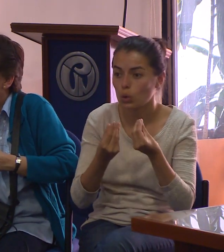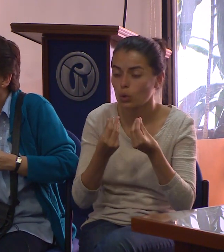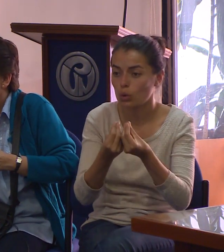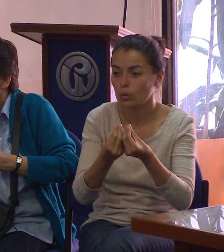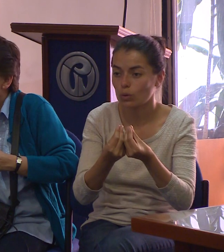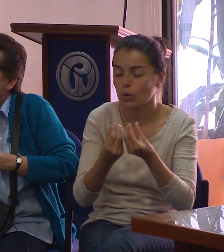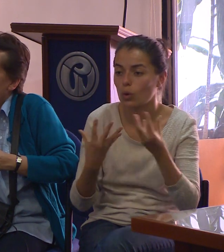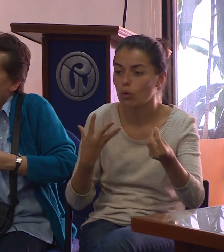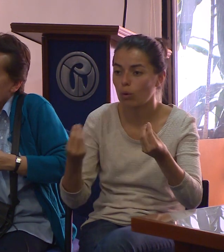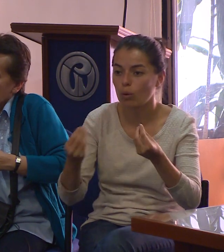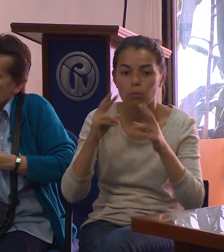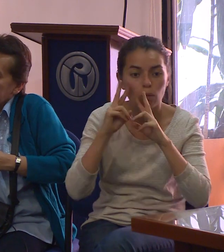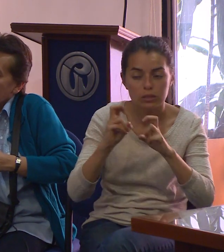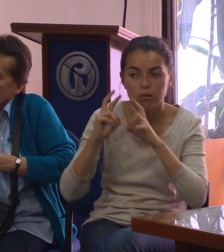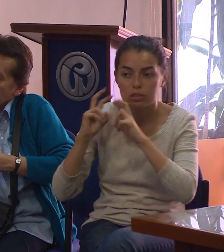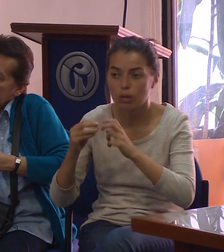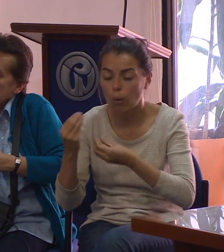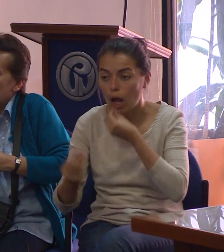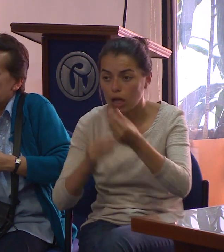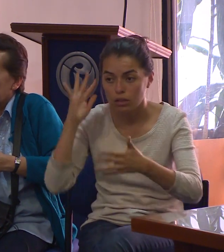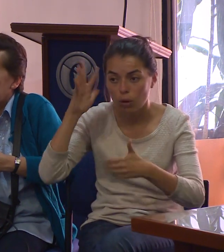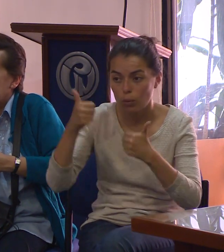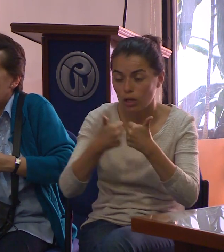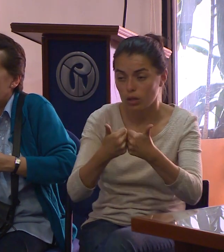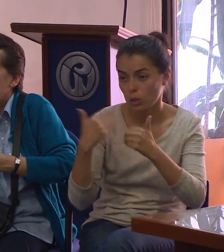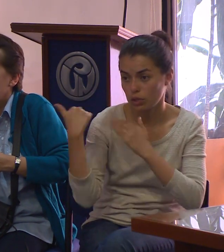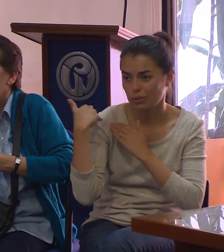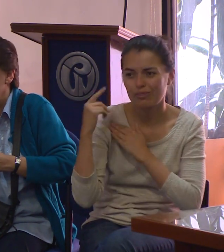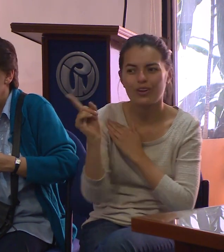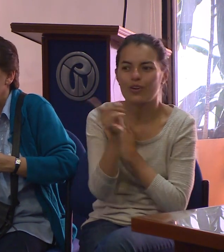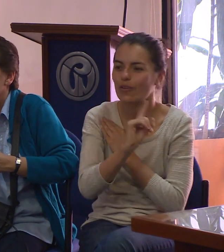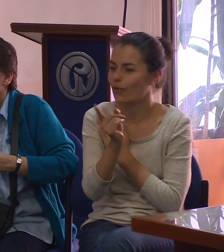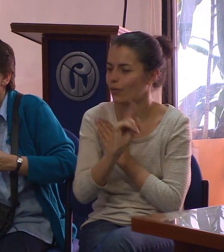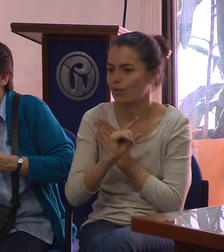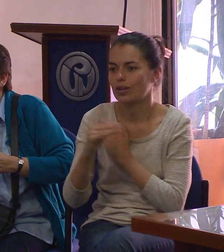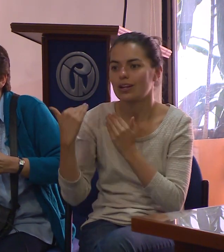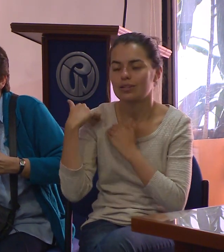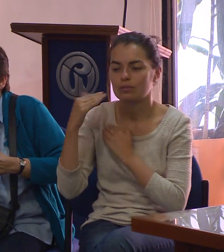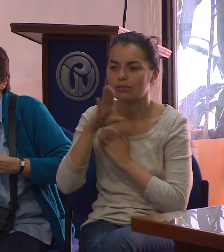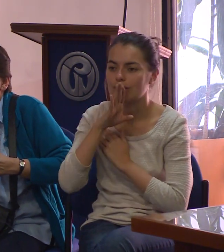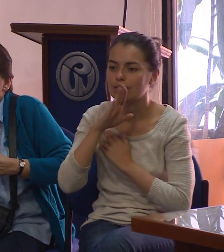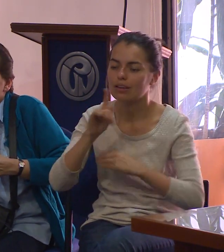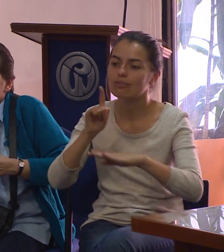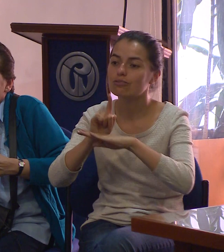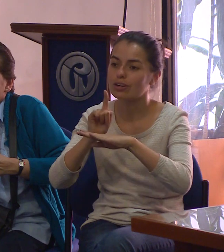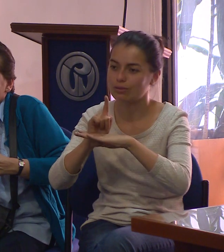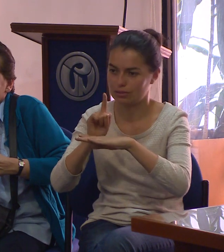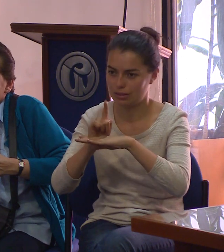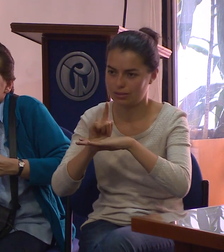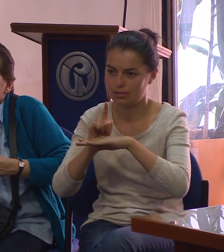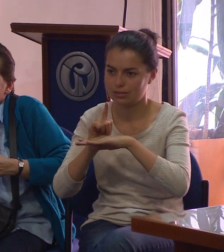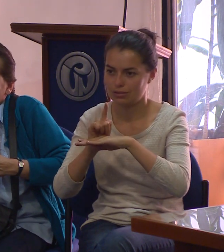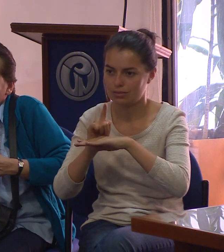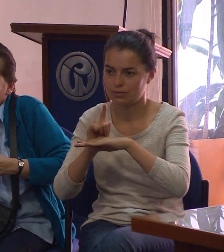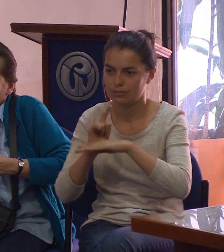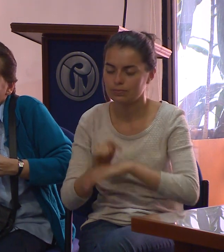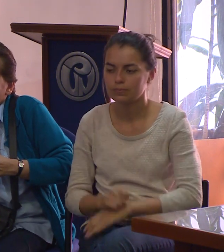que no queremos que tampoco sean exclusivamente los programas, sino en términos más